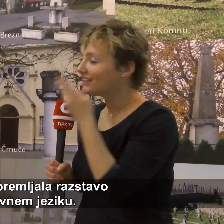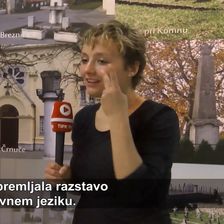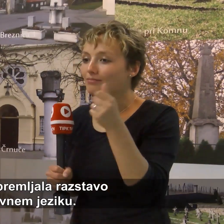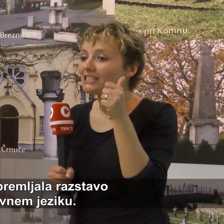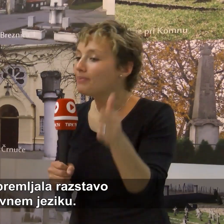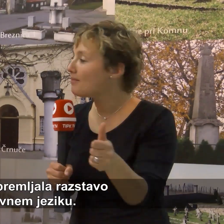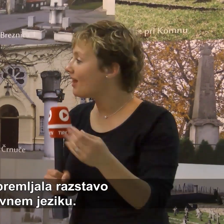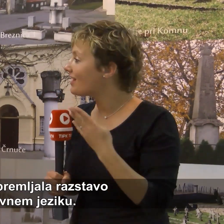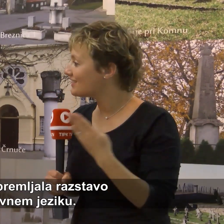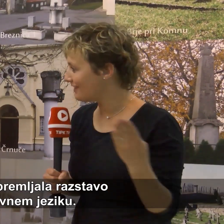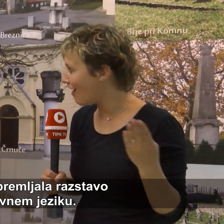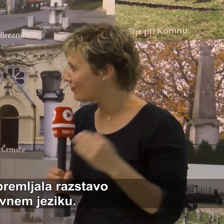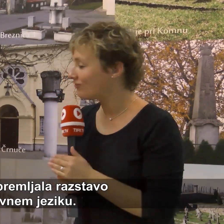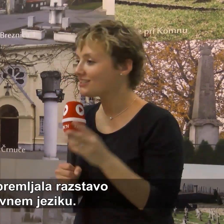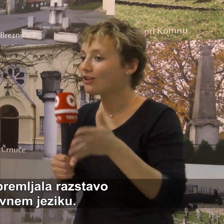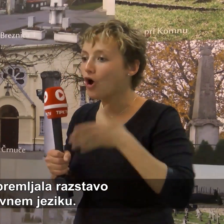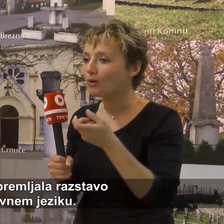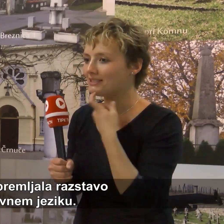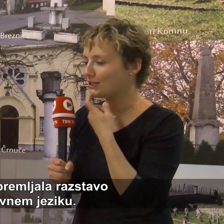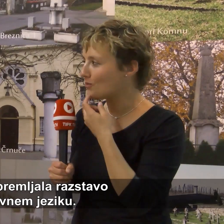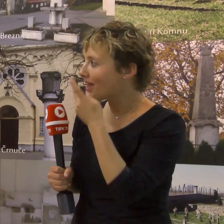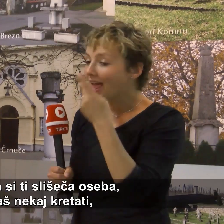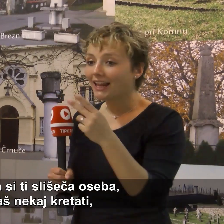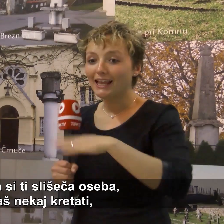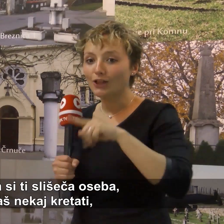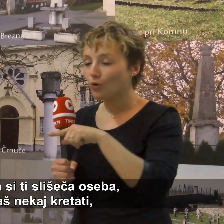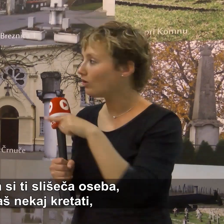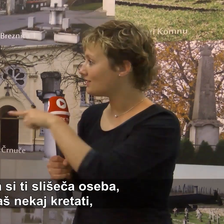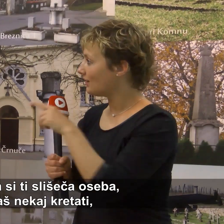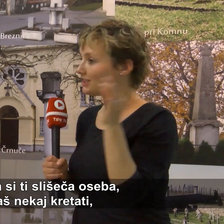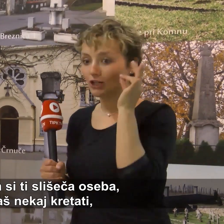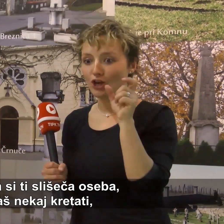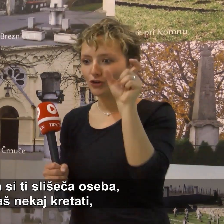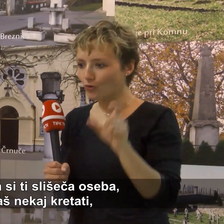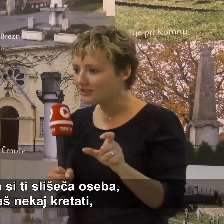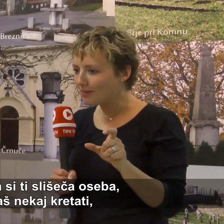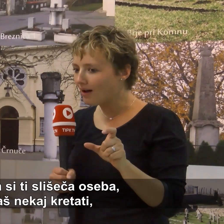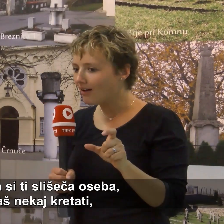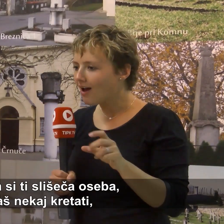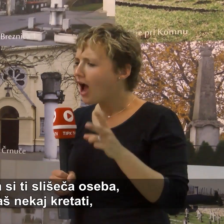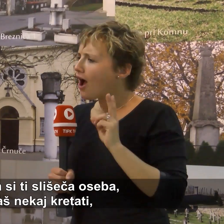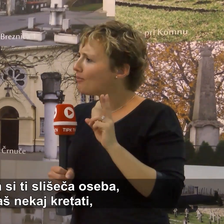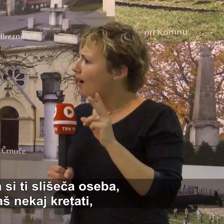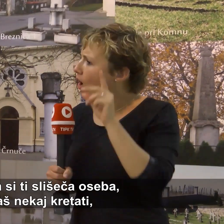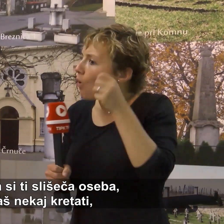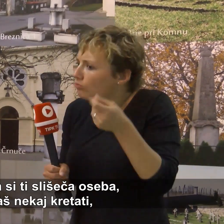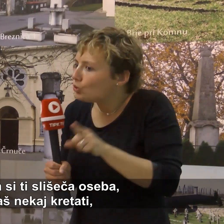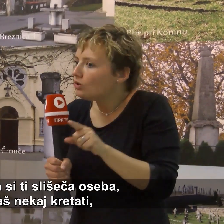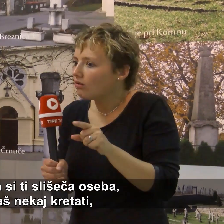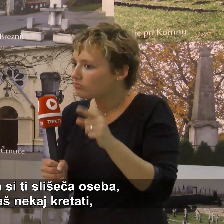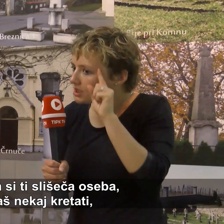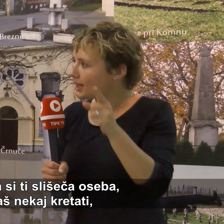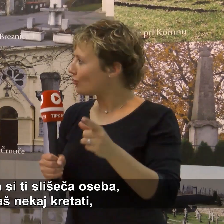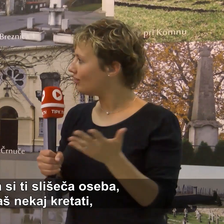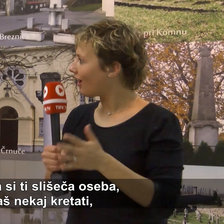Danes si ti spremljala razstavo v znakovnem jeziku. Glede na to, da si ti slišeša oseba, pa